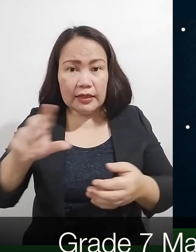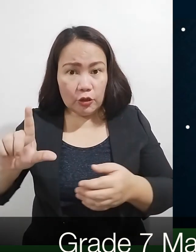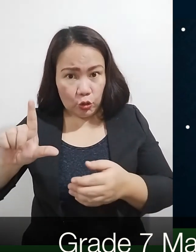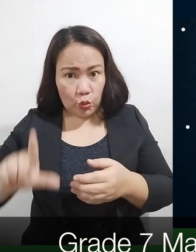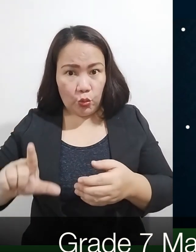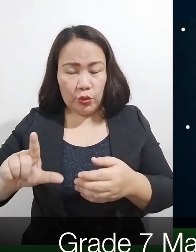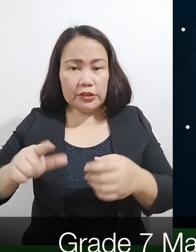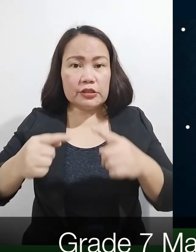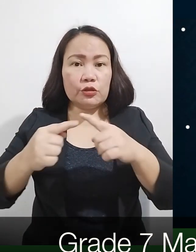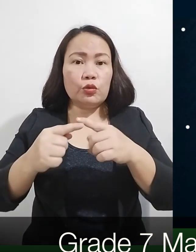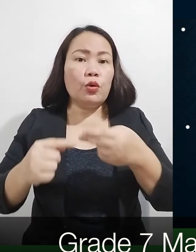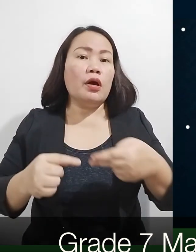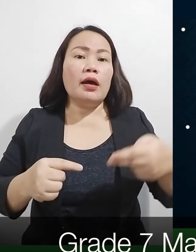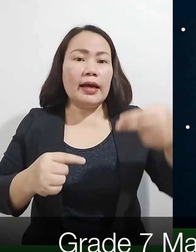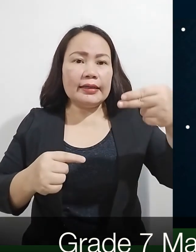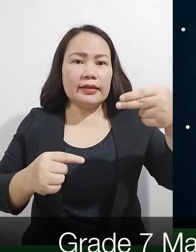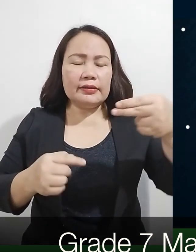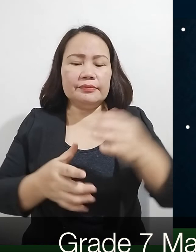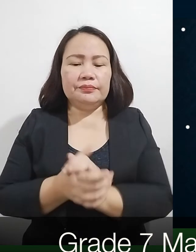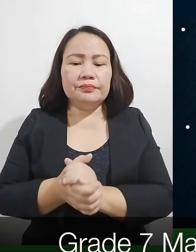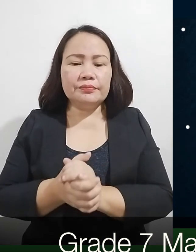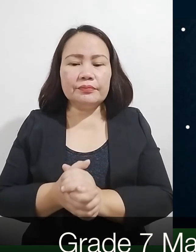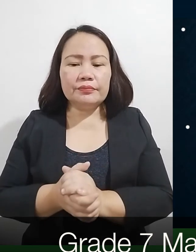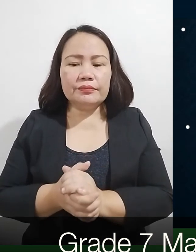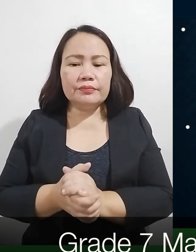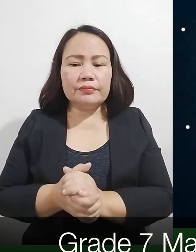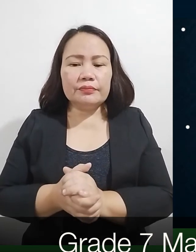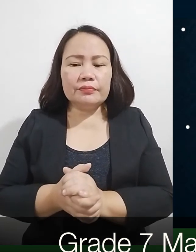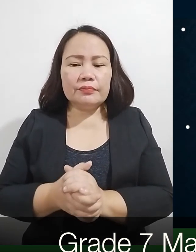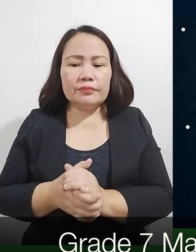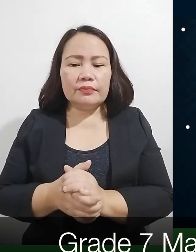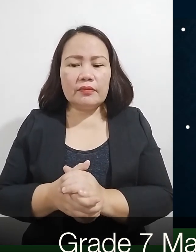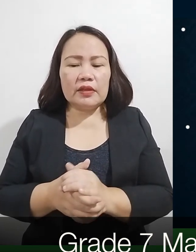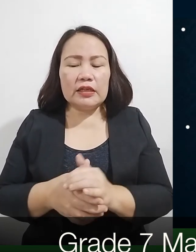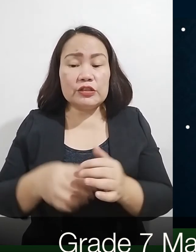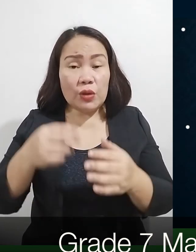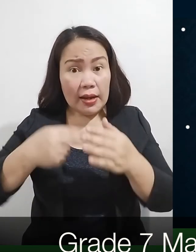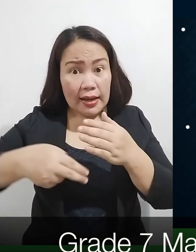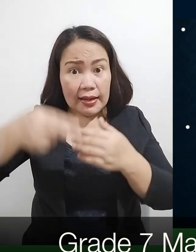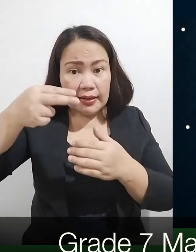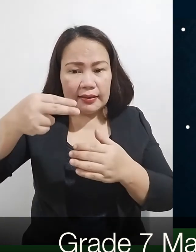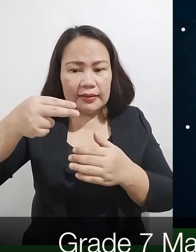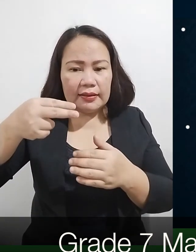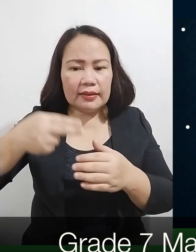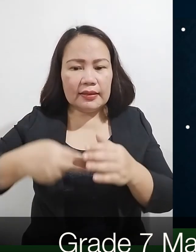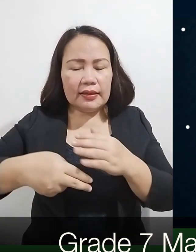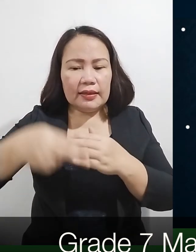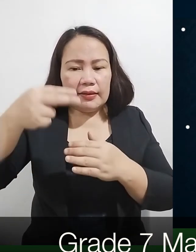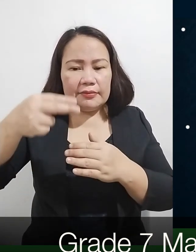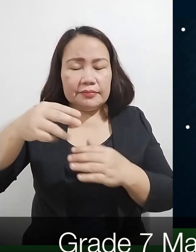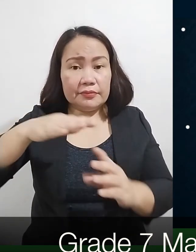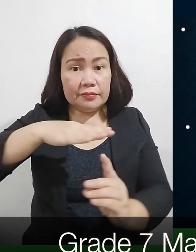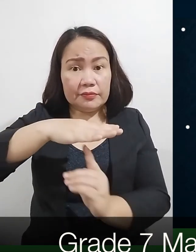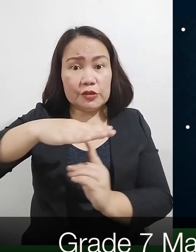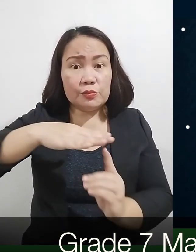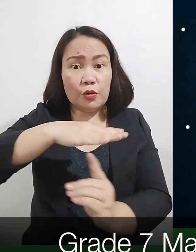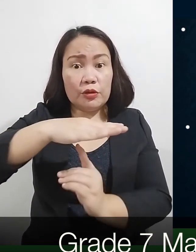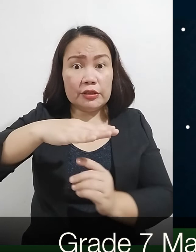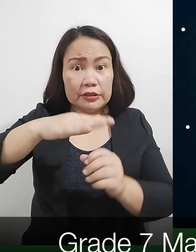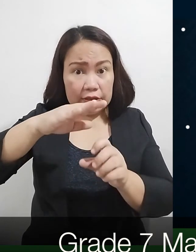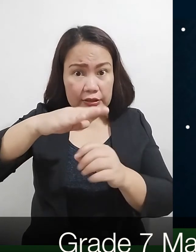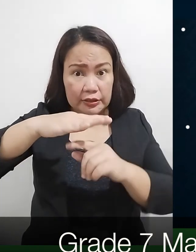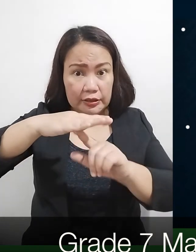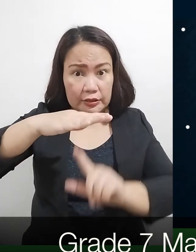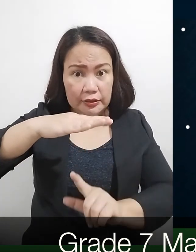arrange this in ascending order, ibig sabihin from least, simula sa mababa pataas, ito ngayon ang pinakamataas mo. Kasi the smaller